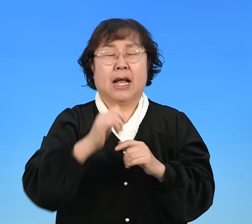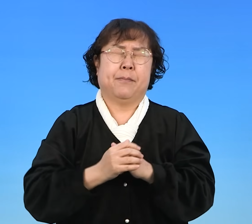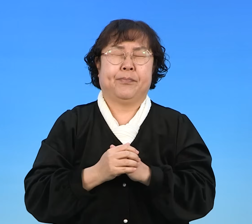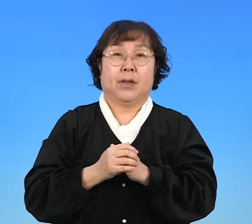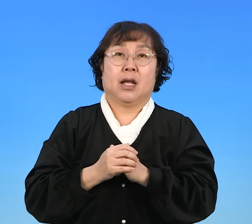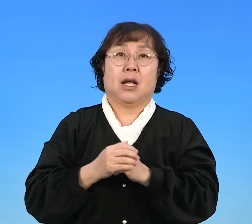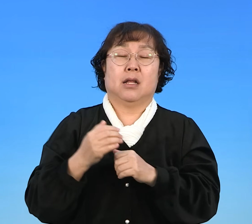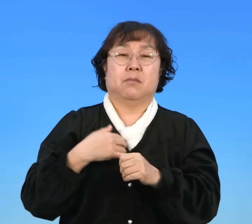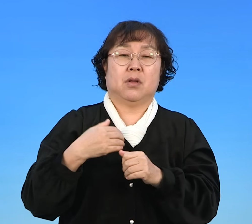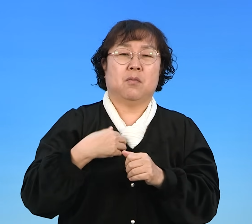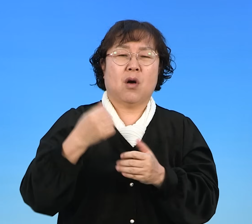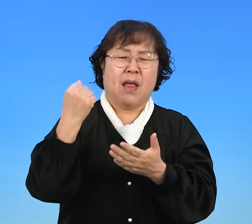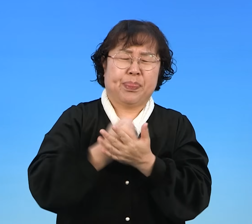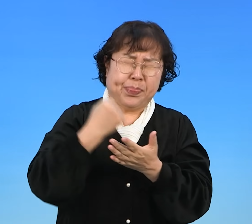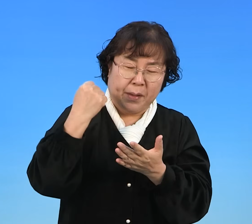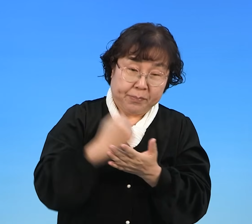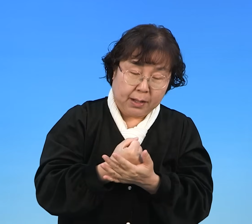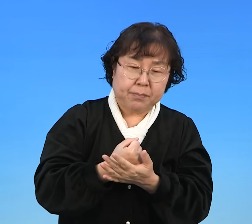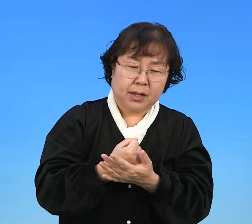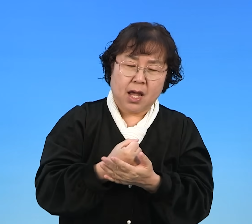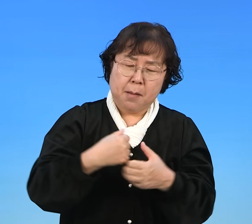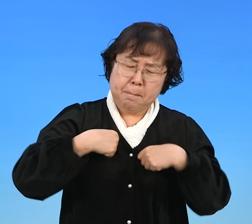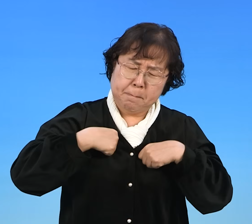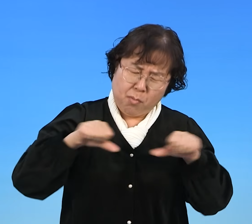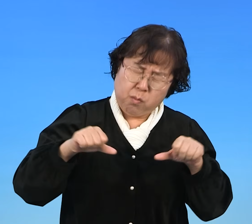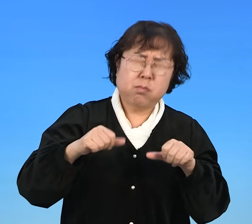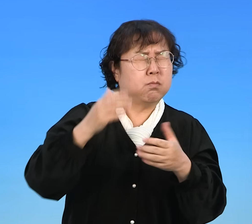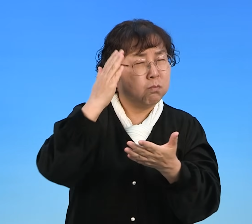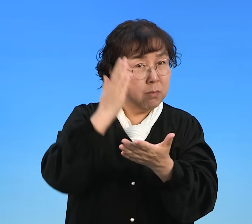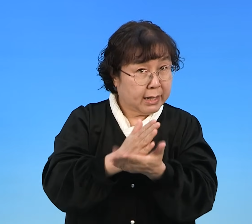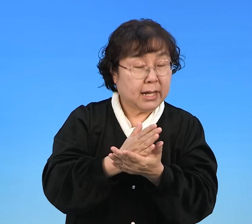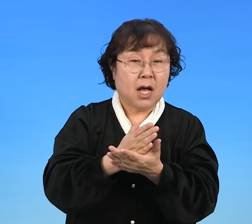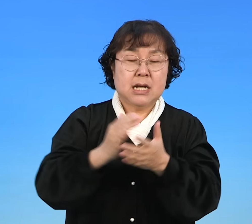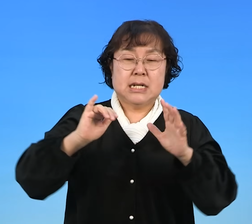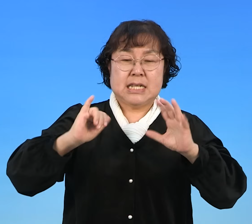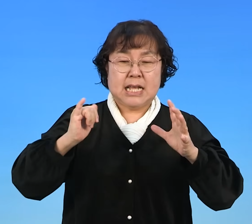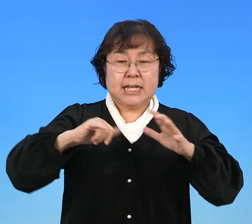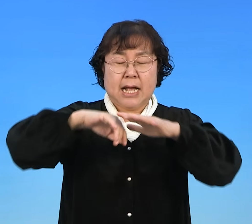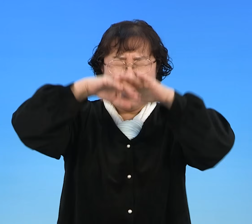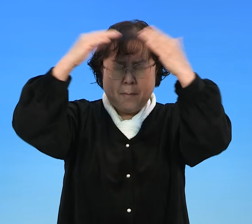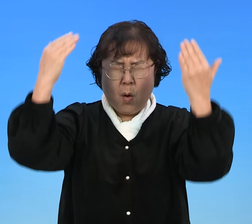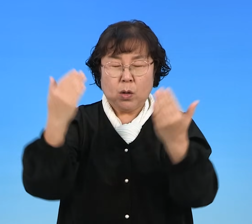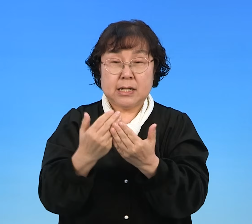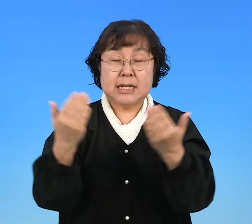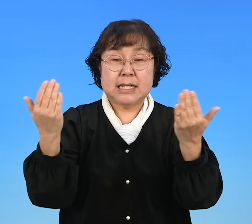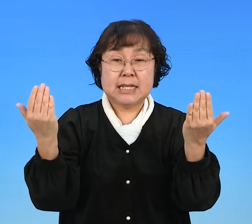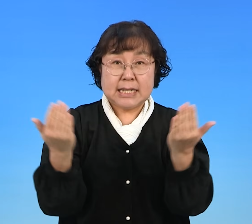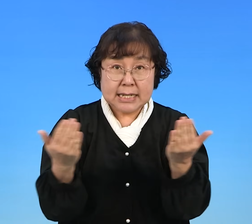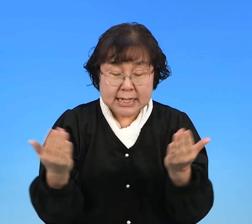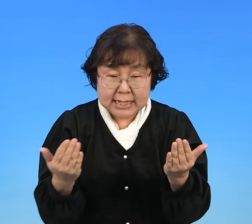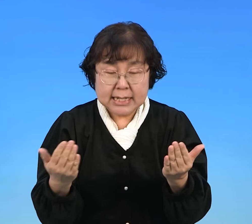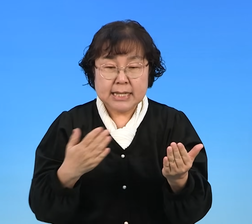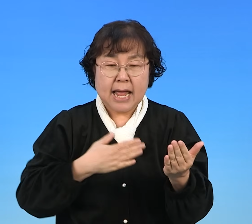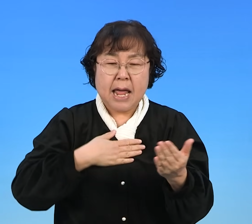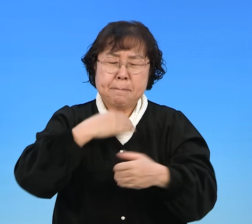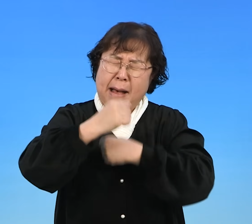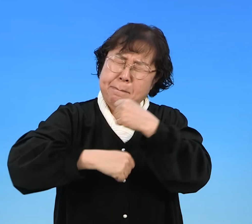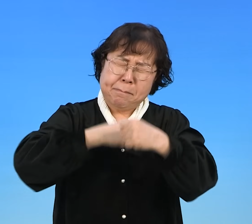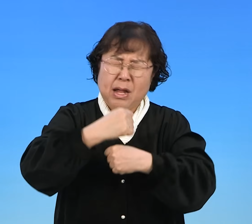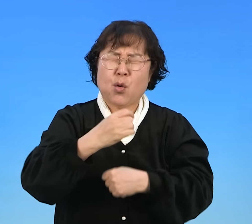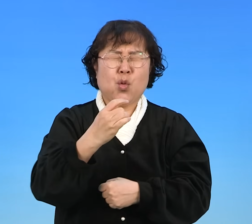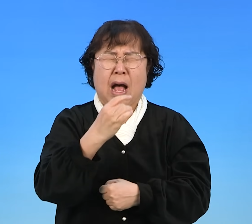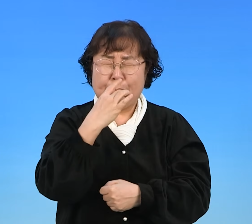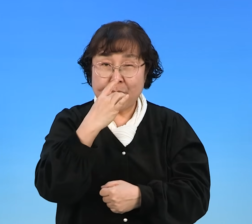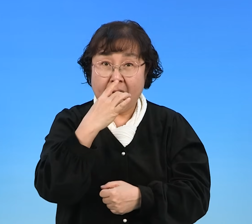그리 안타깝게 고개 숙여 앉아 있소. 세상 만사 모든 일이 뜻대로야